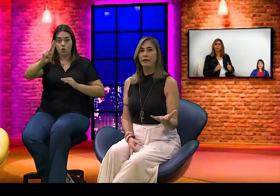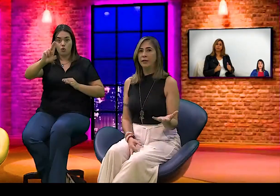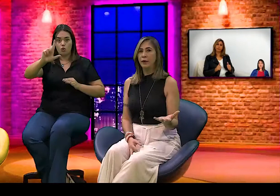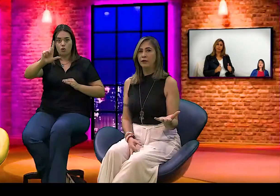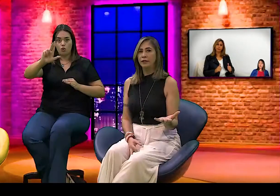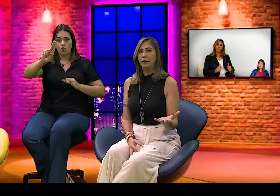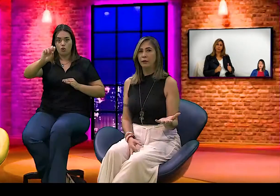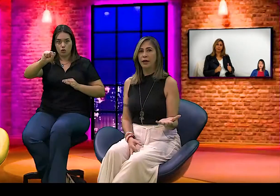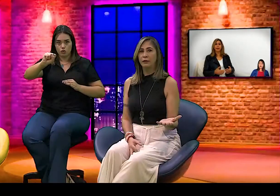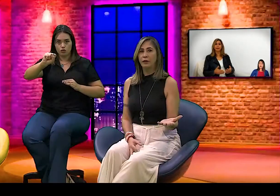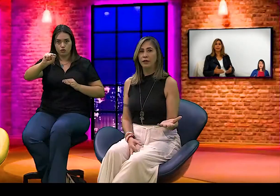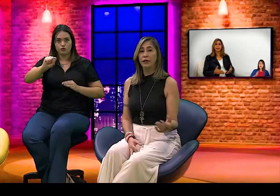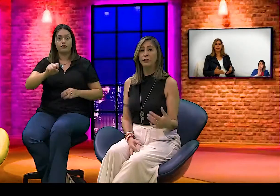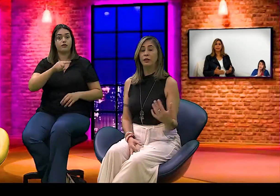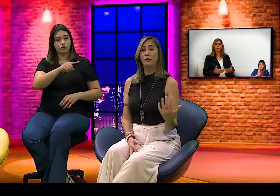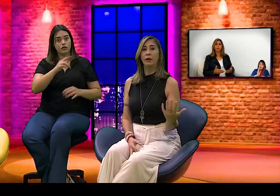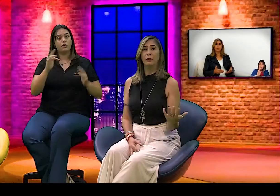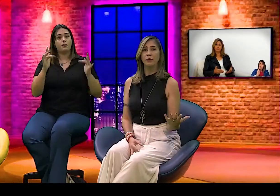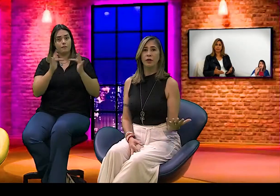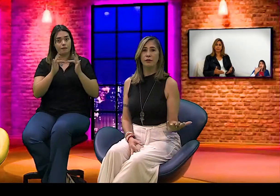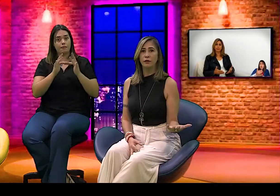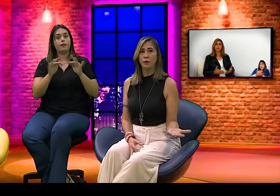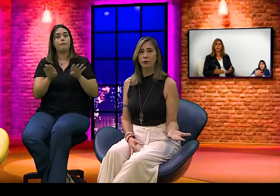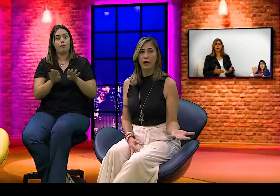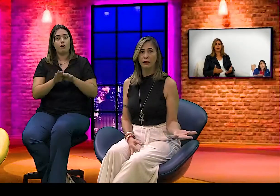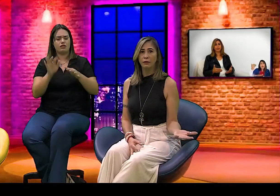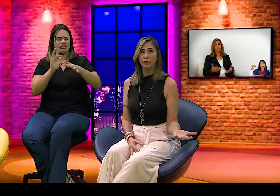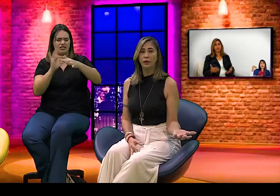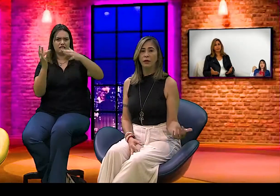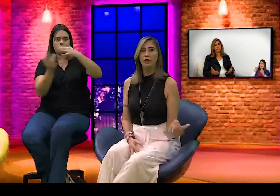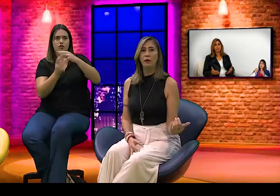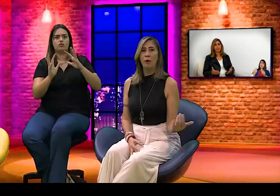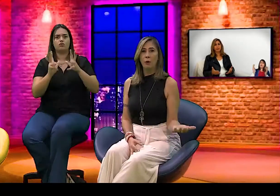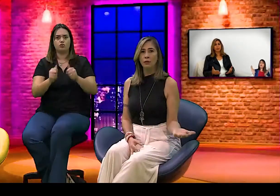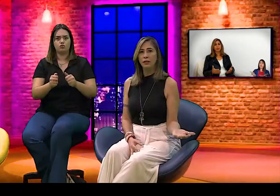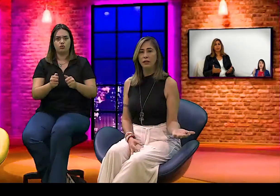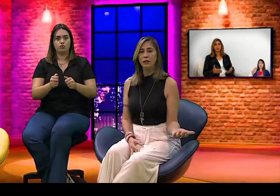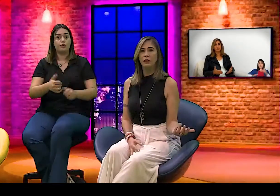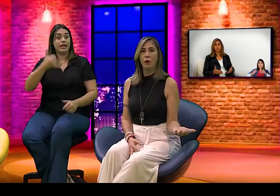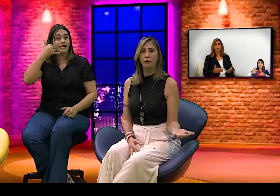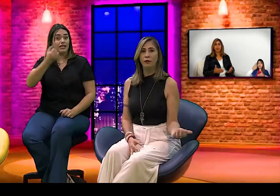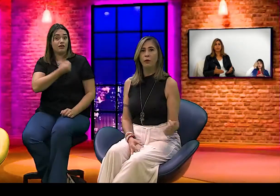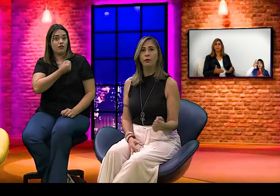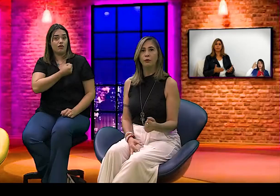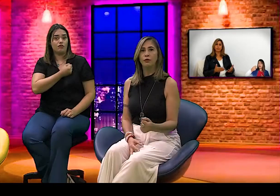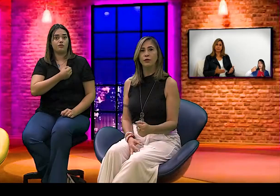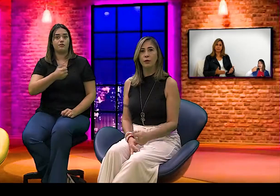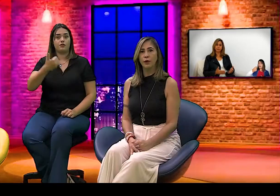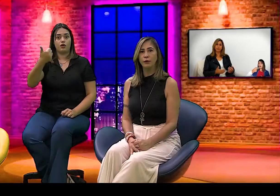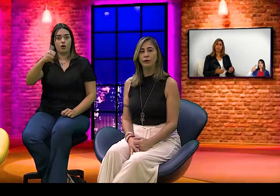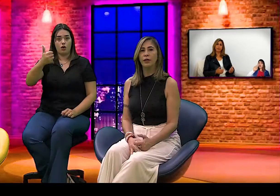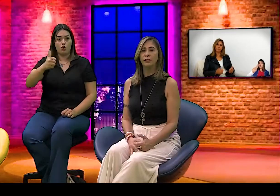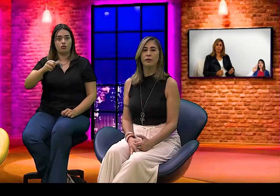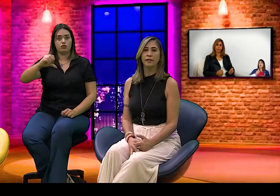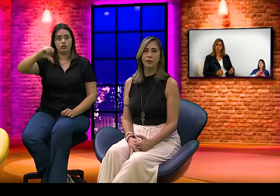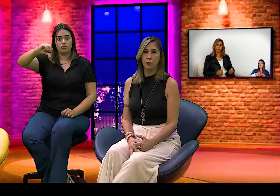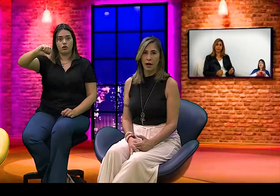e ali você pode fazer contato com a gente. Tem também o nosso telefone de contato, que é o 11 981